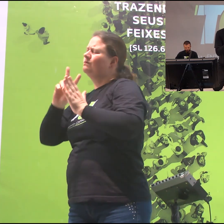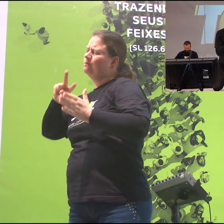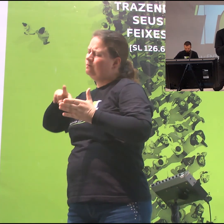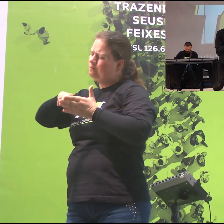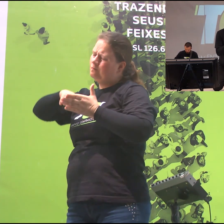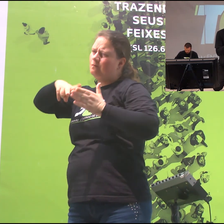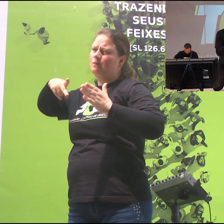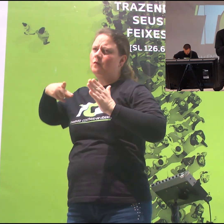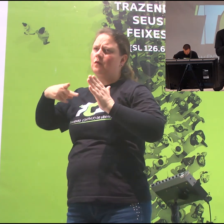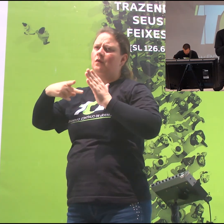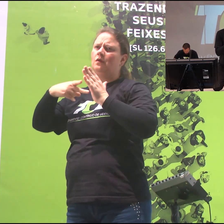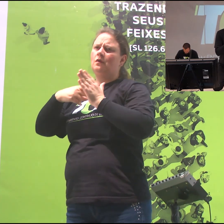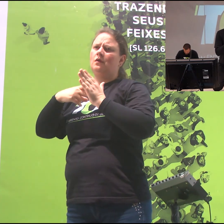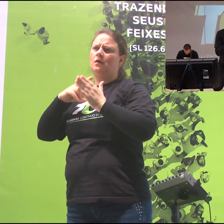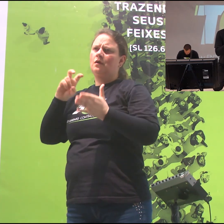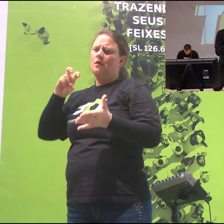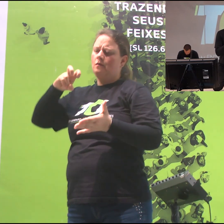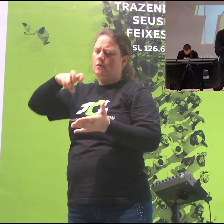prostração.